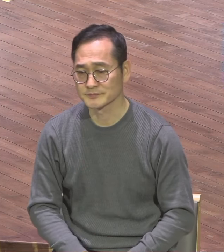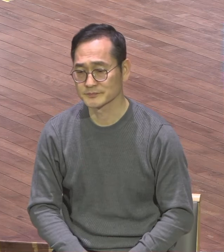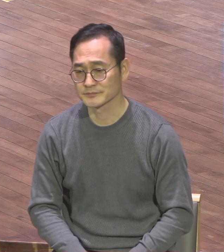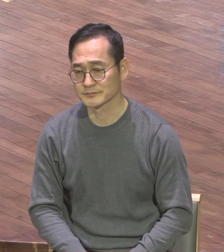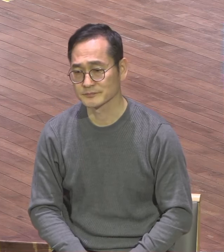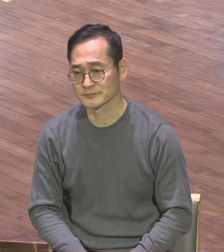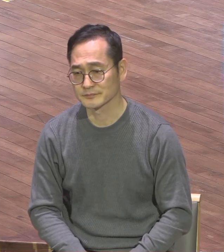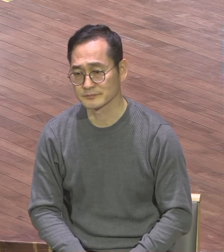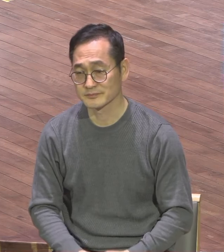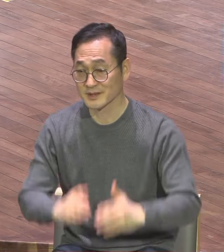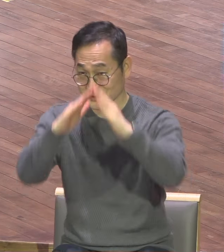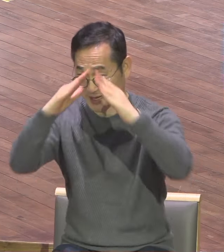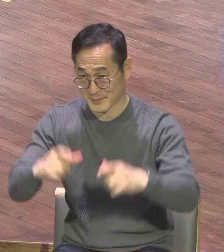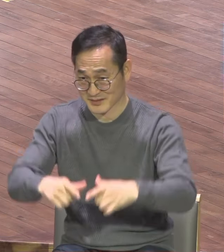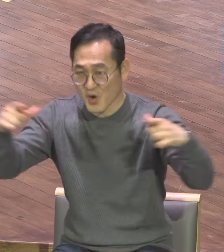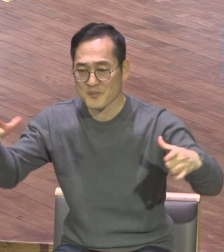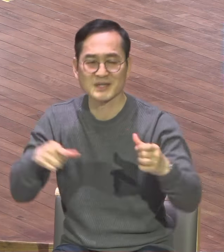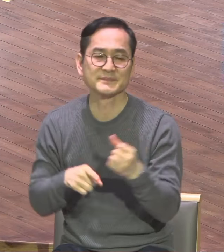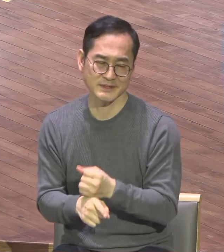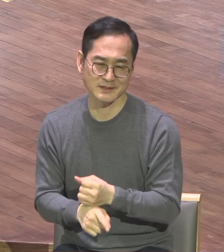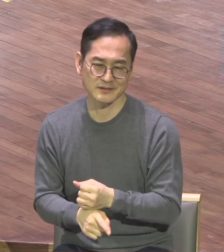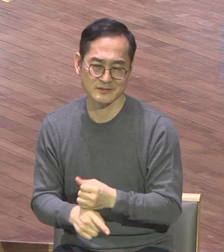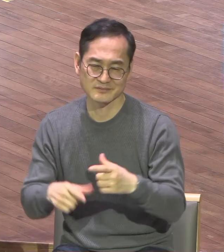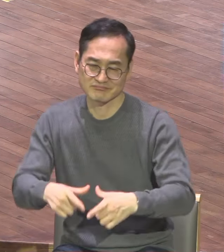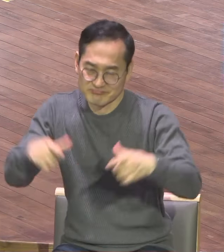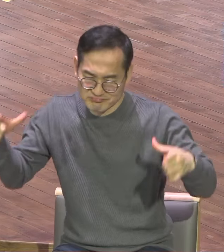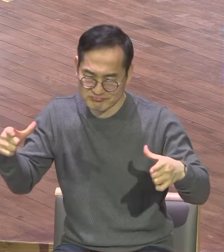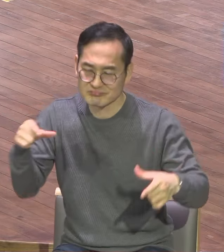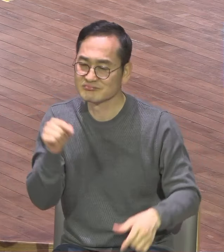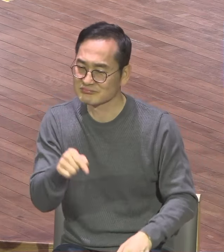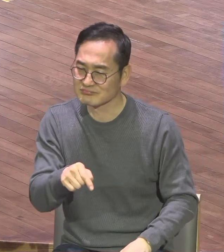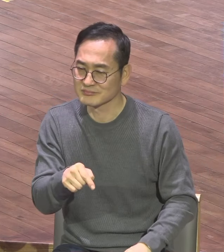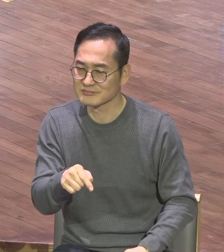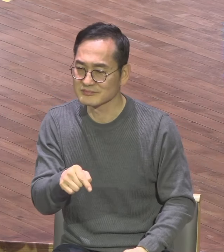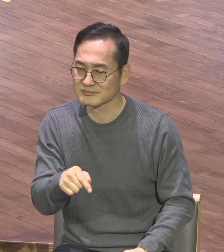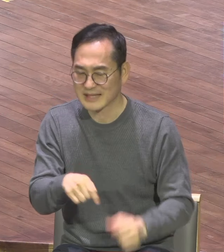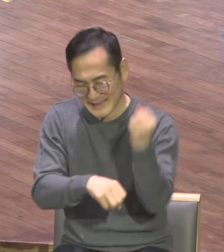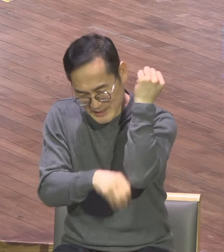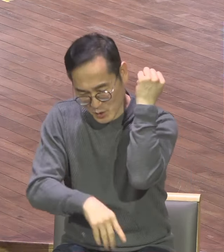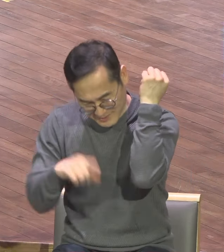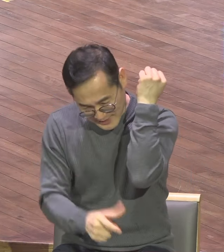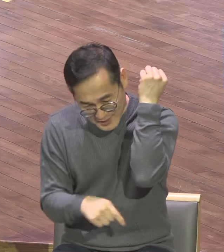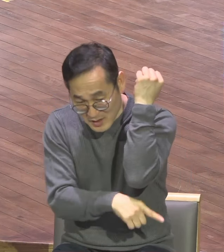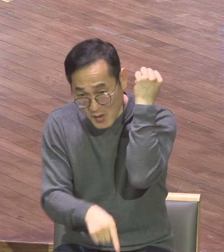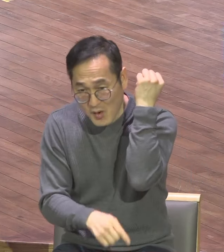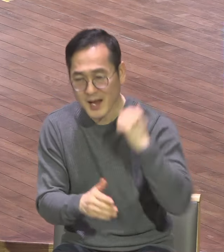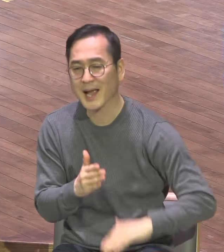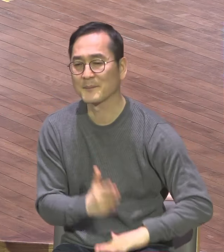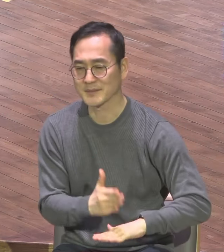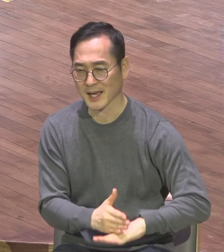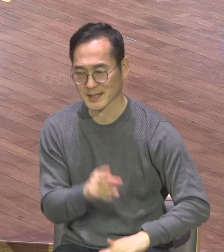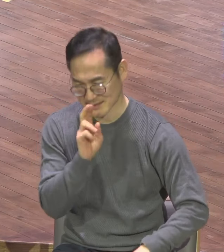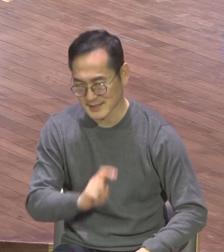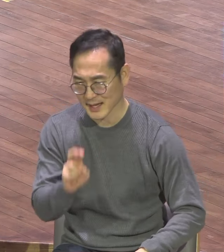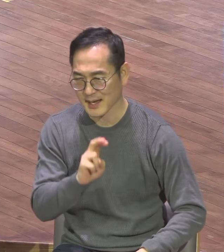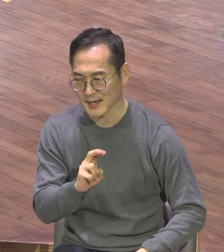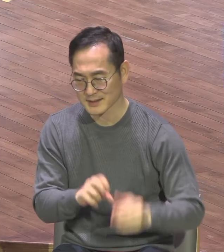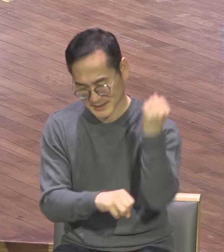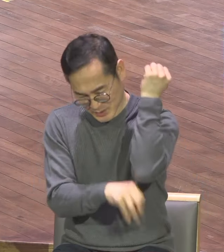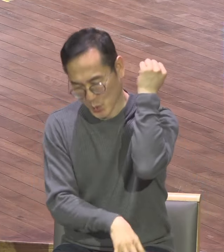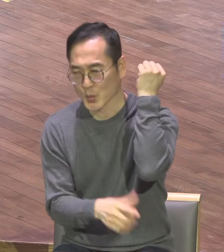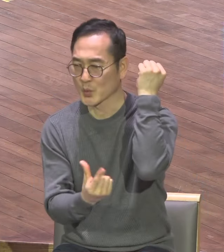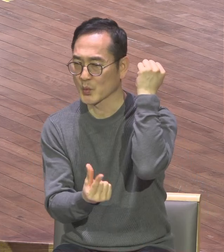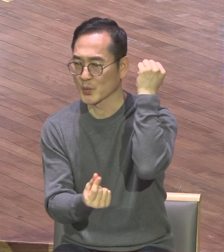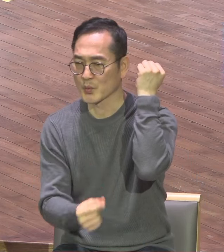뭐요? 장막터 넓히는 기초입니다. 너 장막터 넓히라. 이 기초라니까 이게. 감사와 찬양, 은약